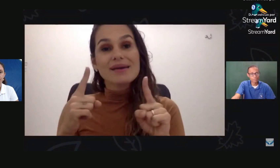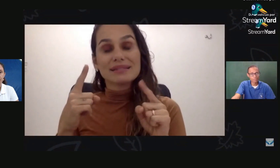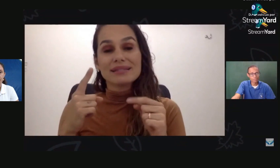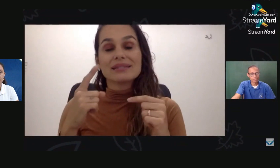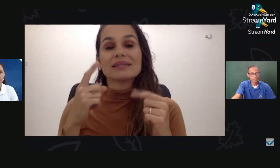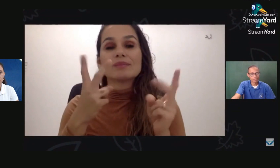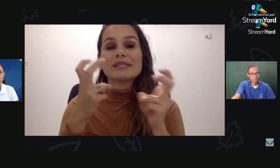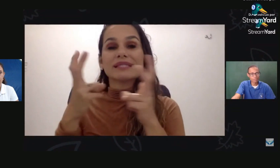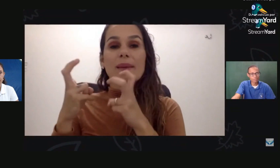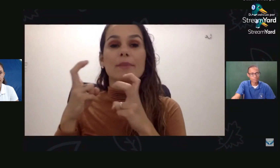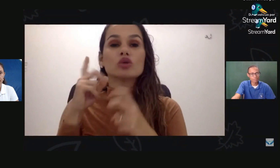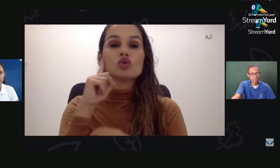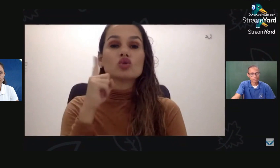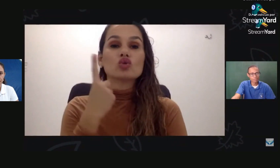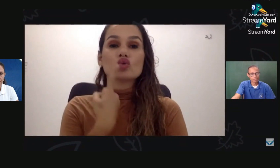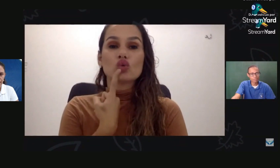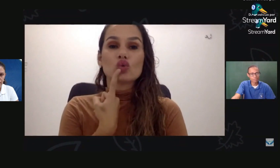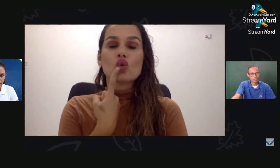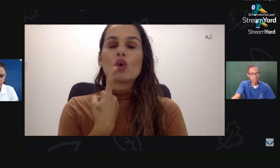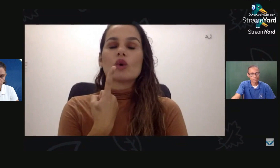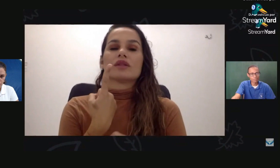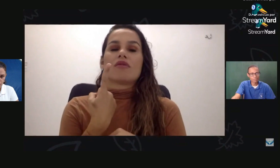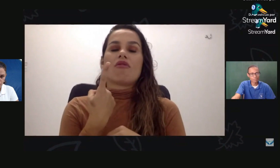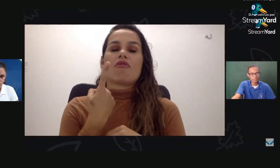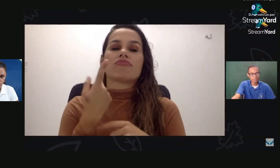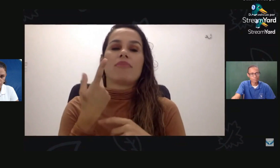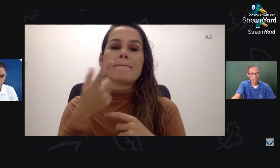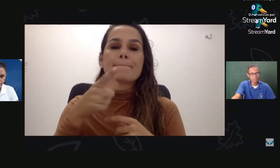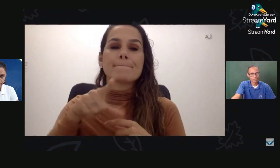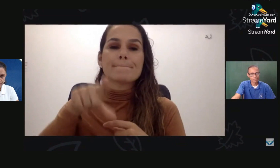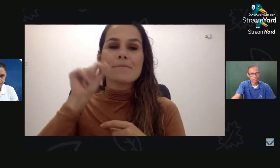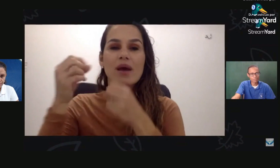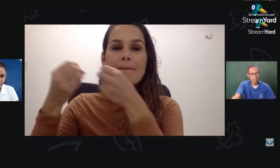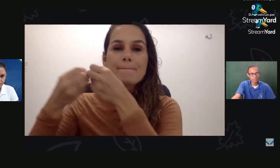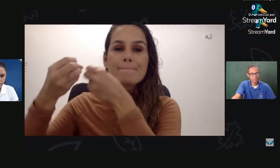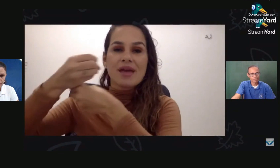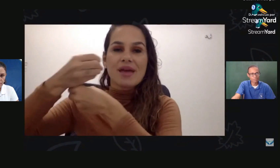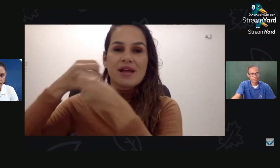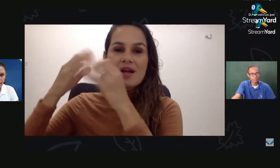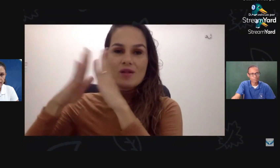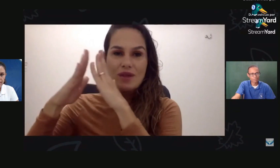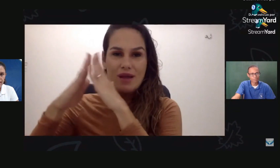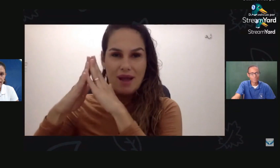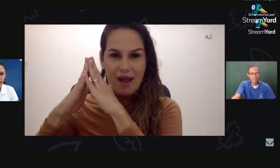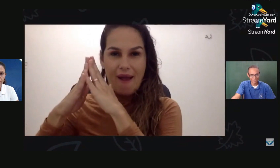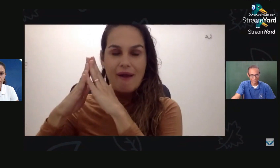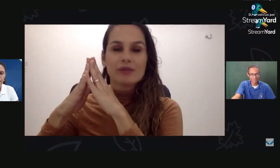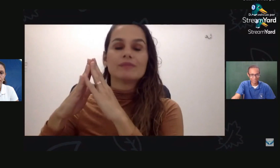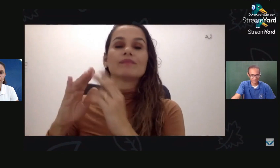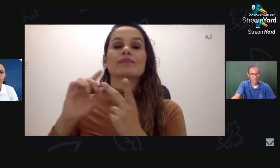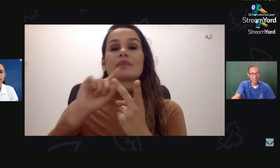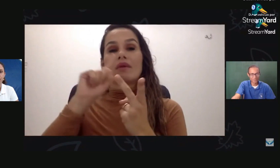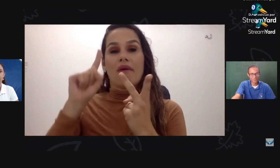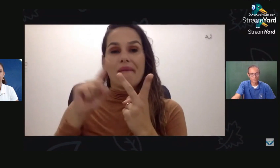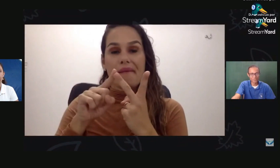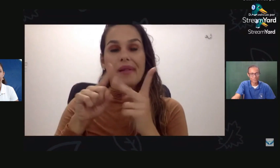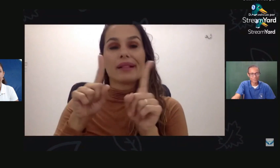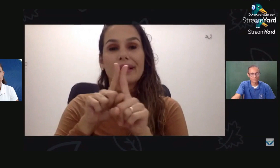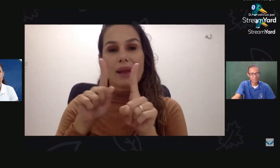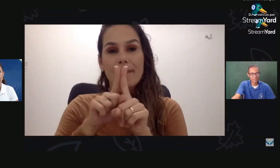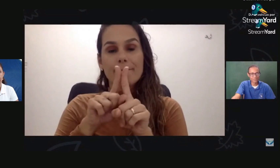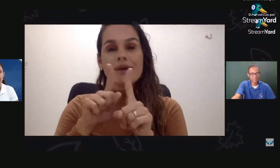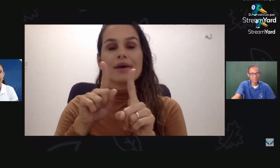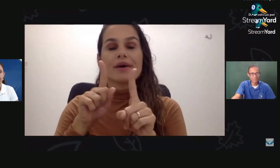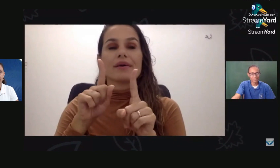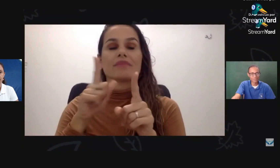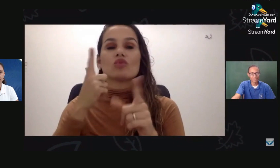tal, mas a gente percebe também que os surdos, eles acabam, então, tentando ficar perto